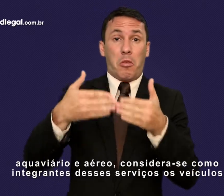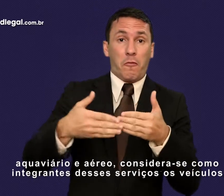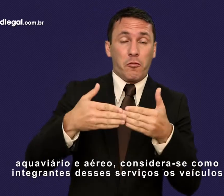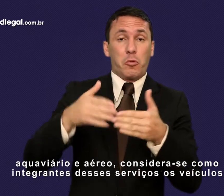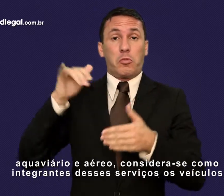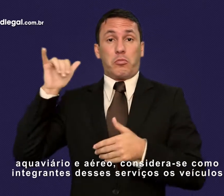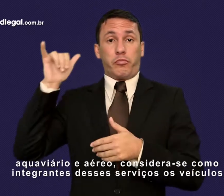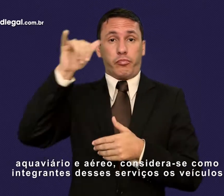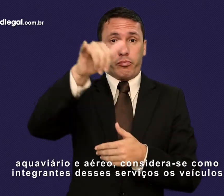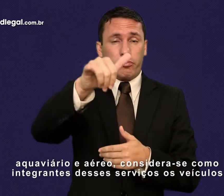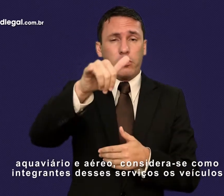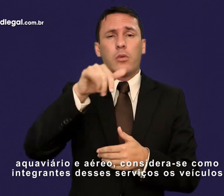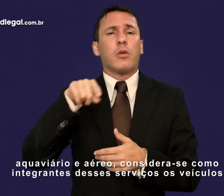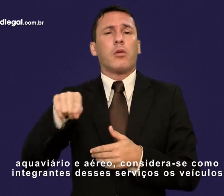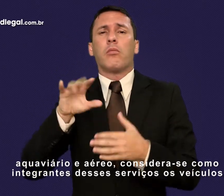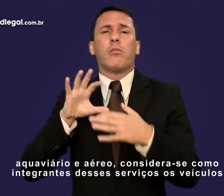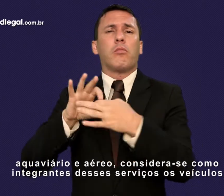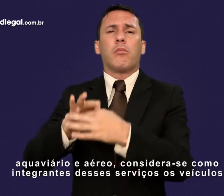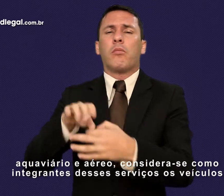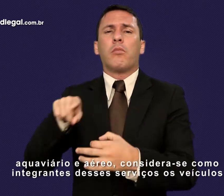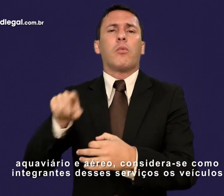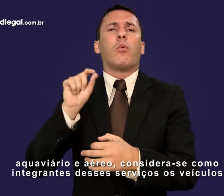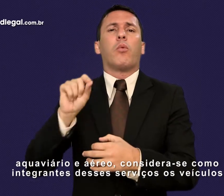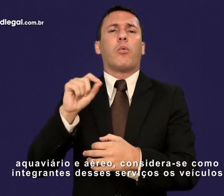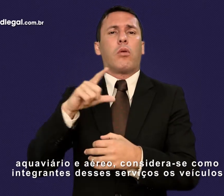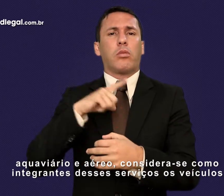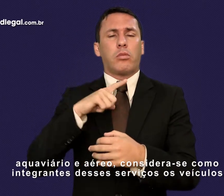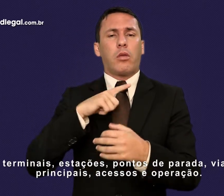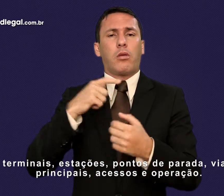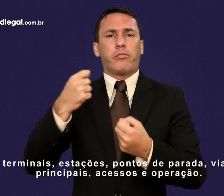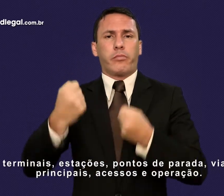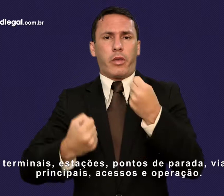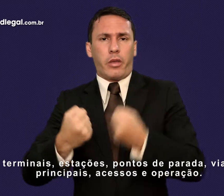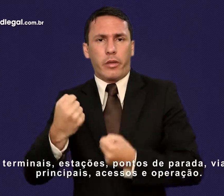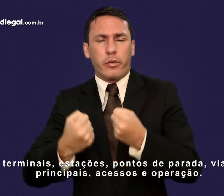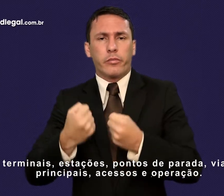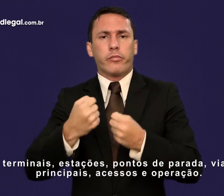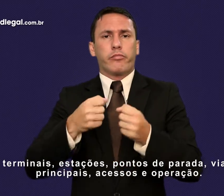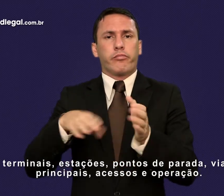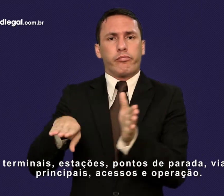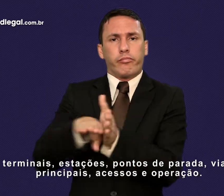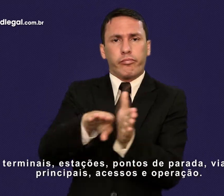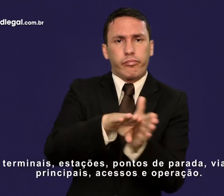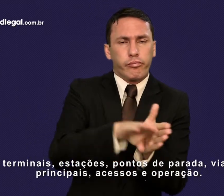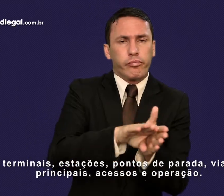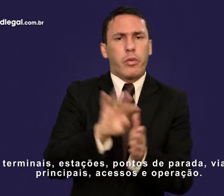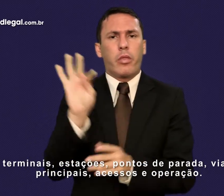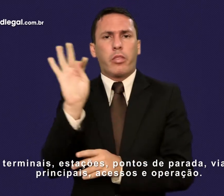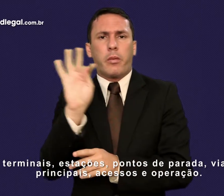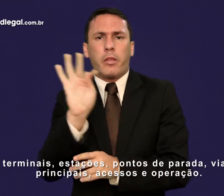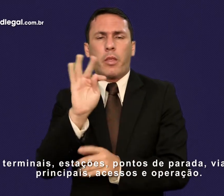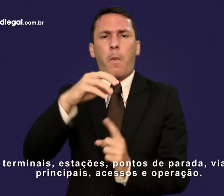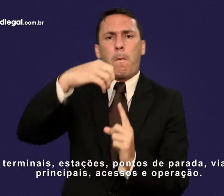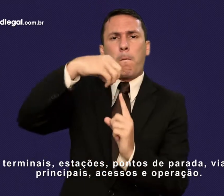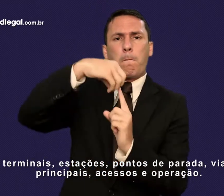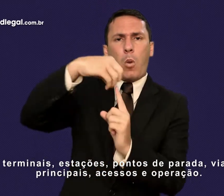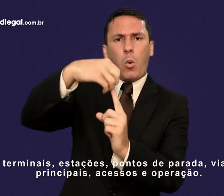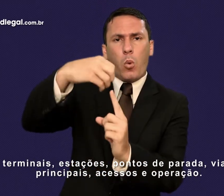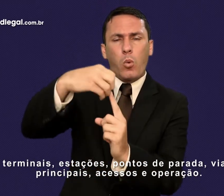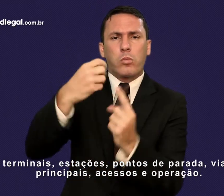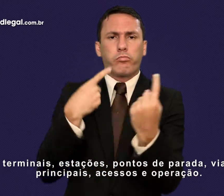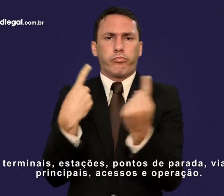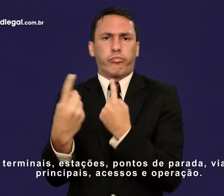aéreo, considera-se como integrantes desses serviços os veículos, terminais, estações, pontos de parada,